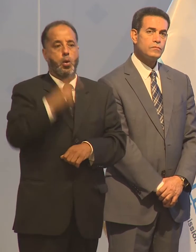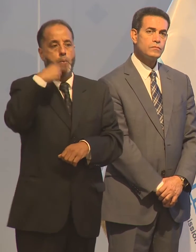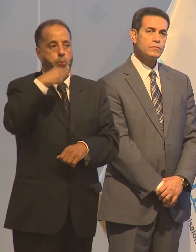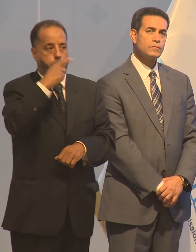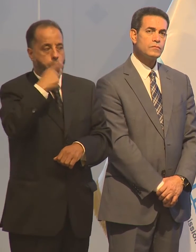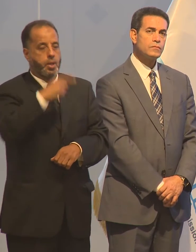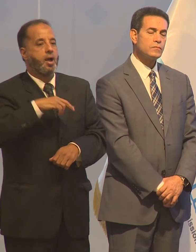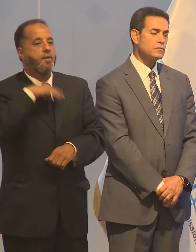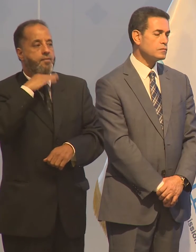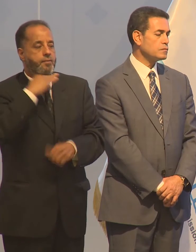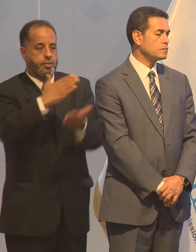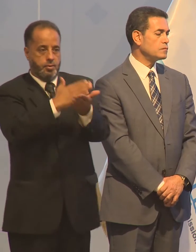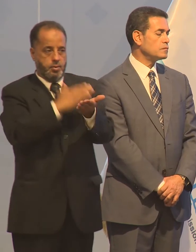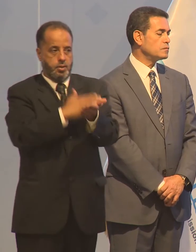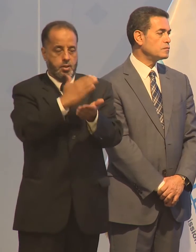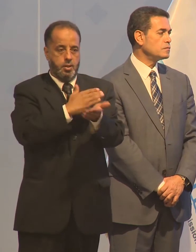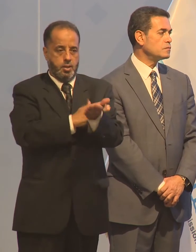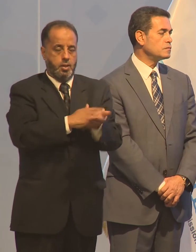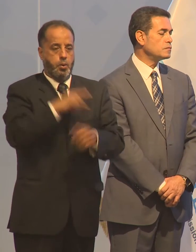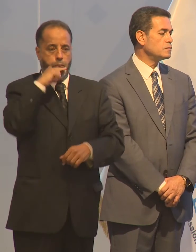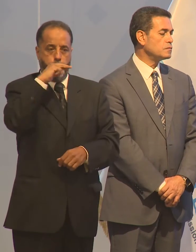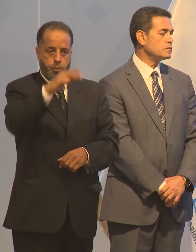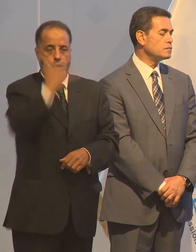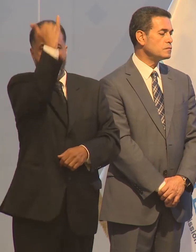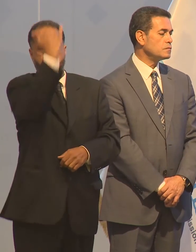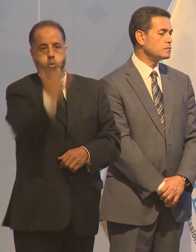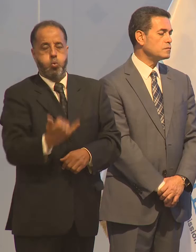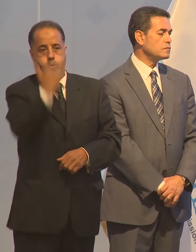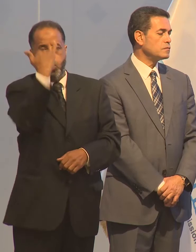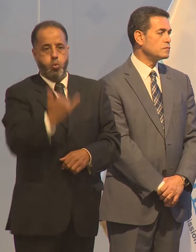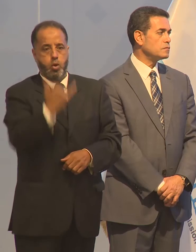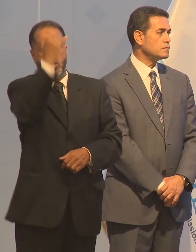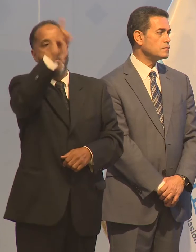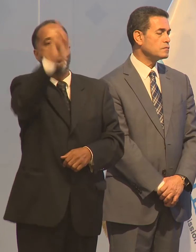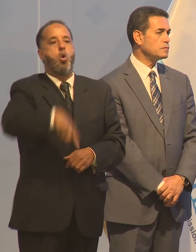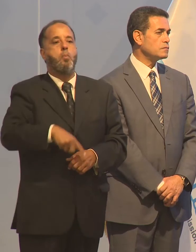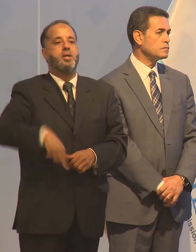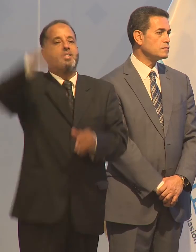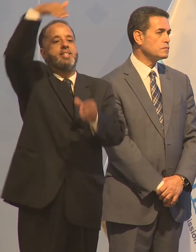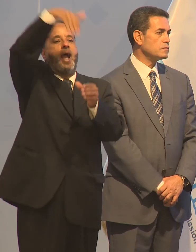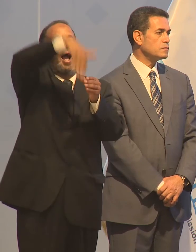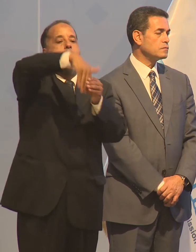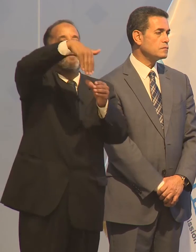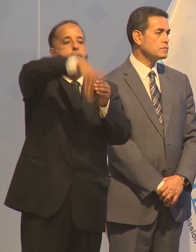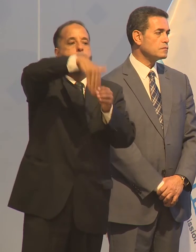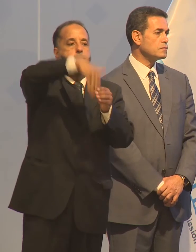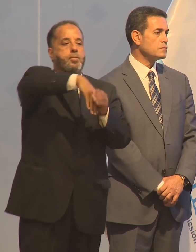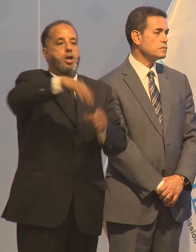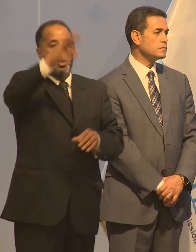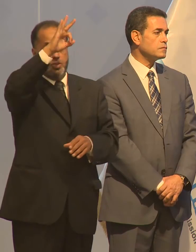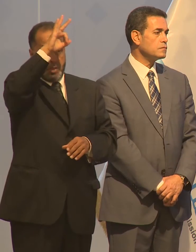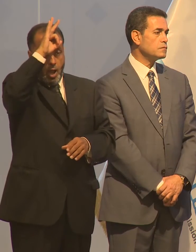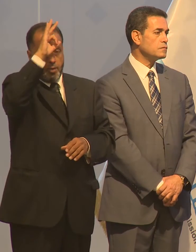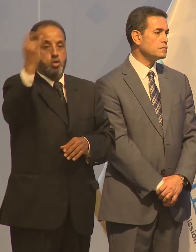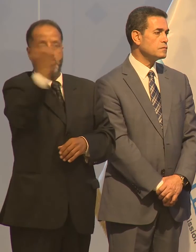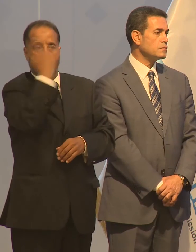عفواً، زي ما ذكرت لحضراتكم حيكون فيه يوم لمحاكاة، يوم انتخابي كامل، بحيث تشتغل وزارة الداخلية